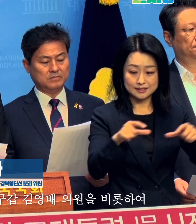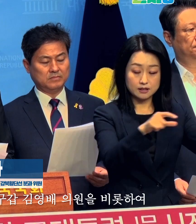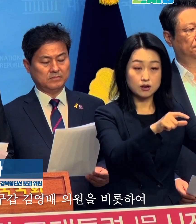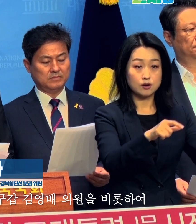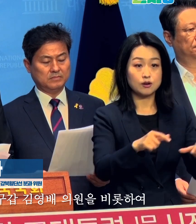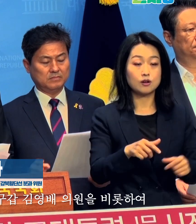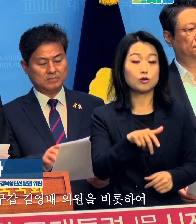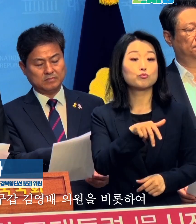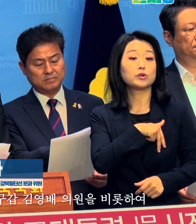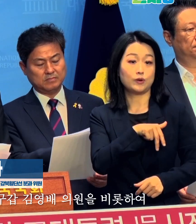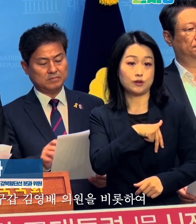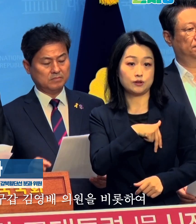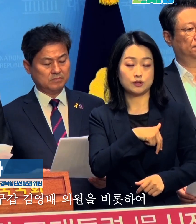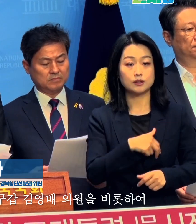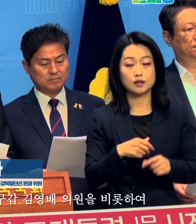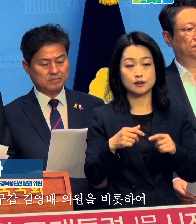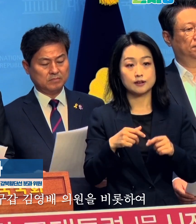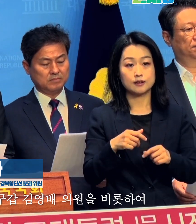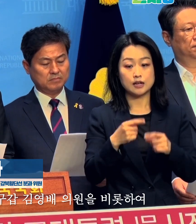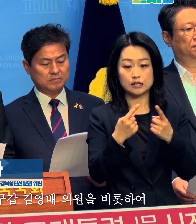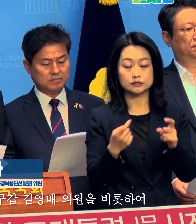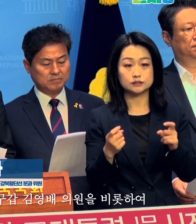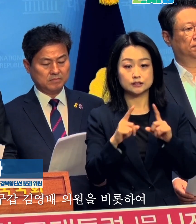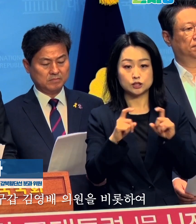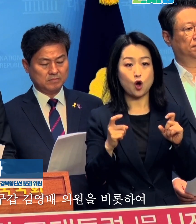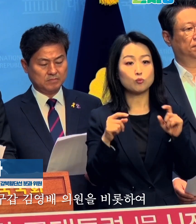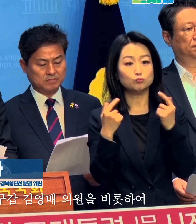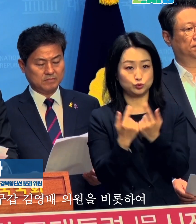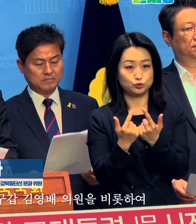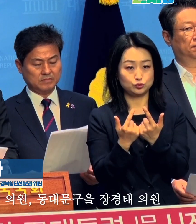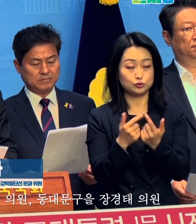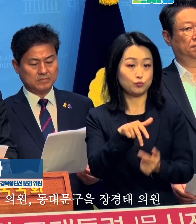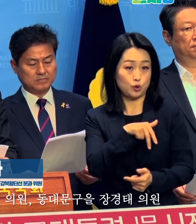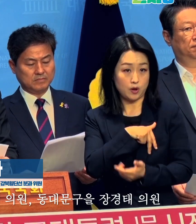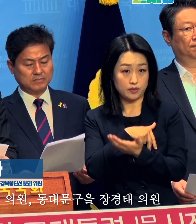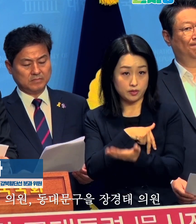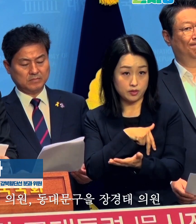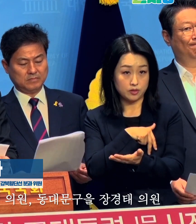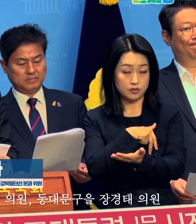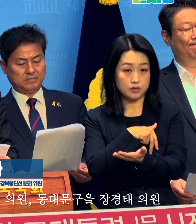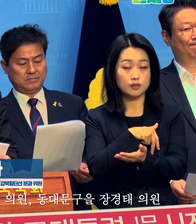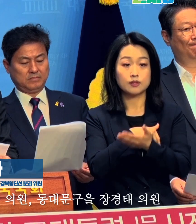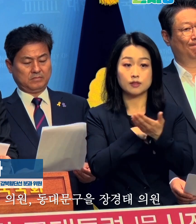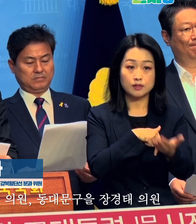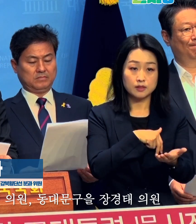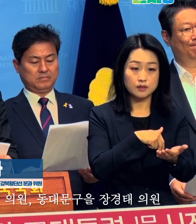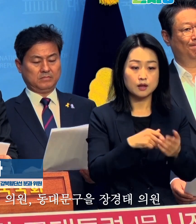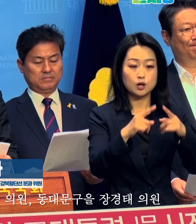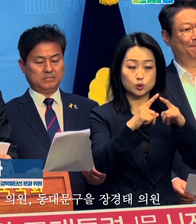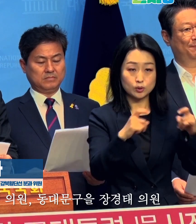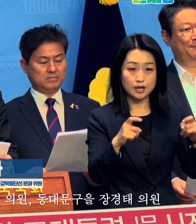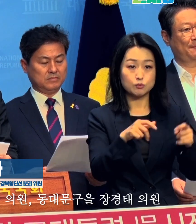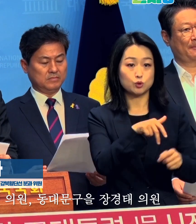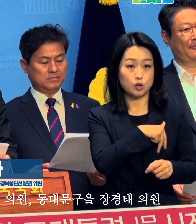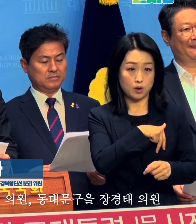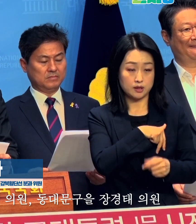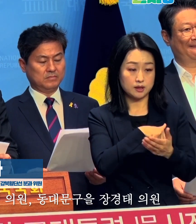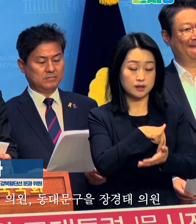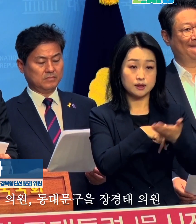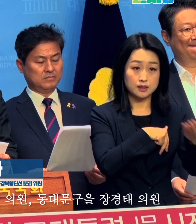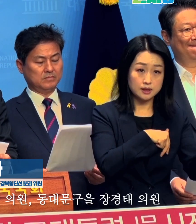분과위원장인 성북구 각 김용배 의원을 비롯하여 성북구을 김남근 의원, 동대문갑 안규백